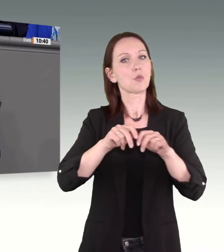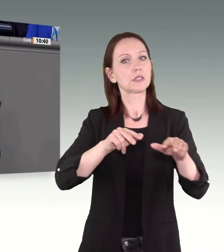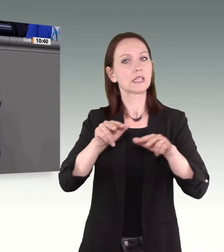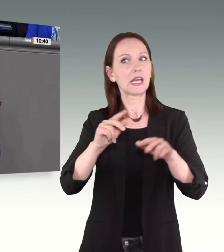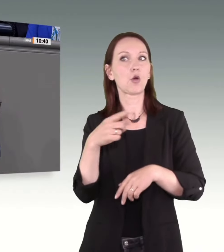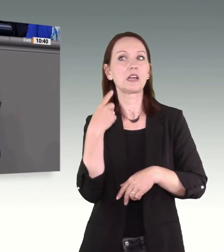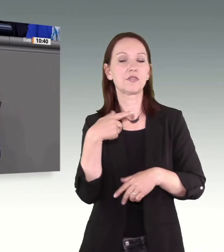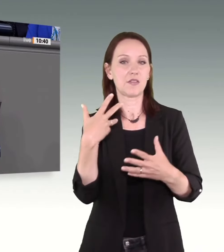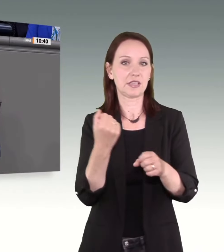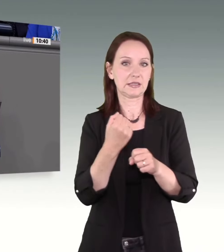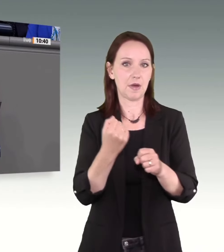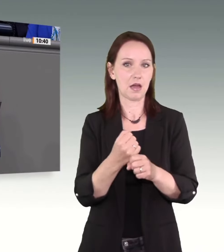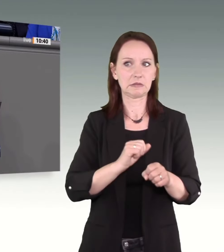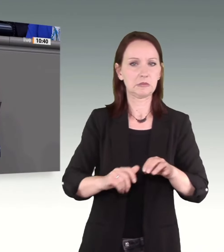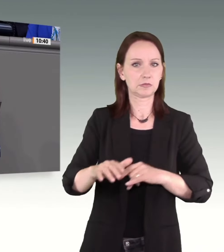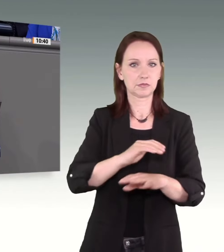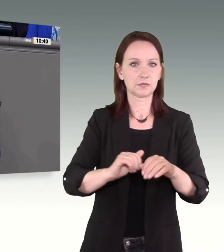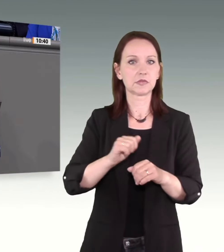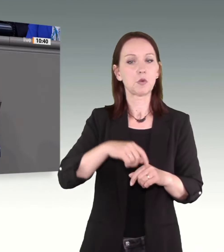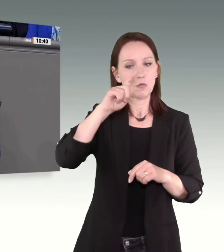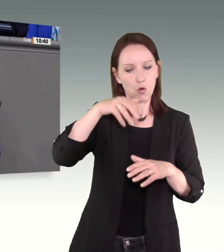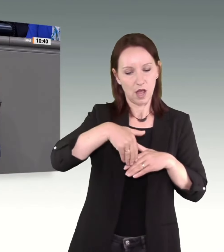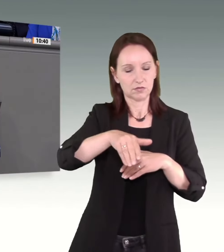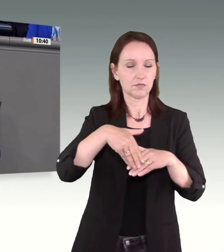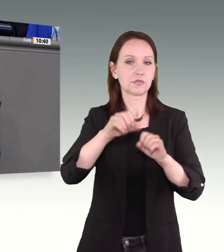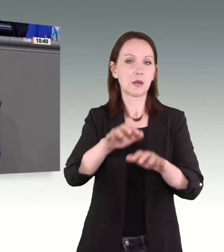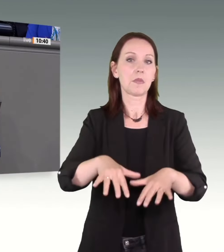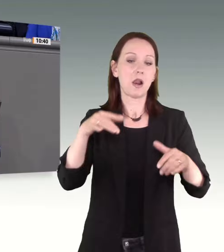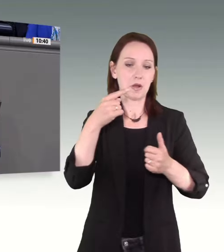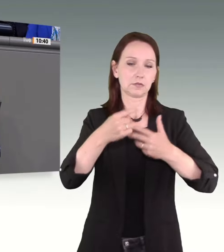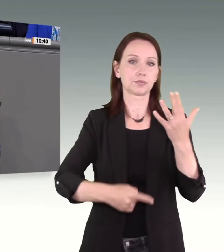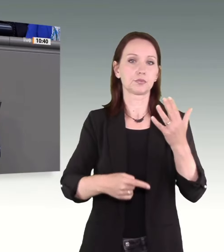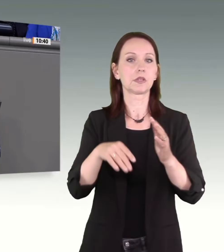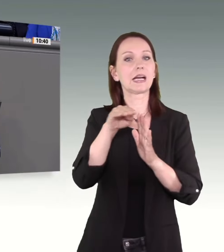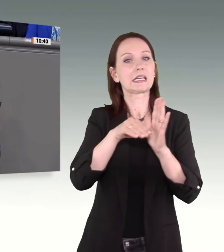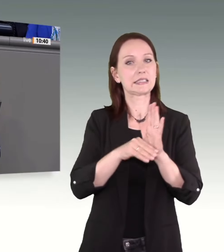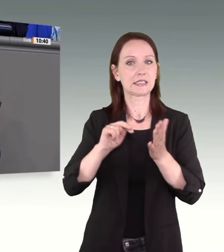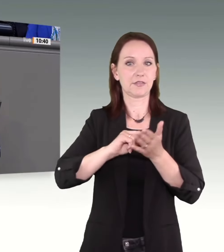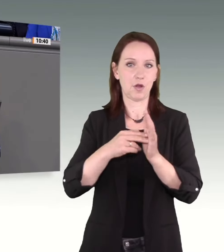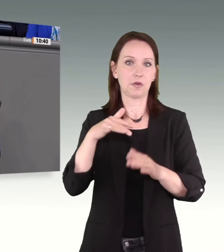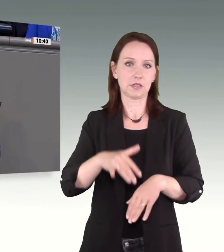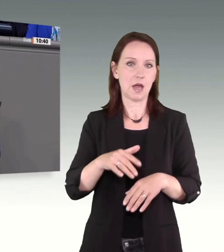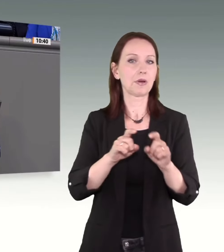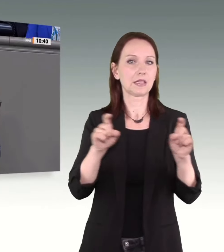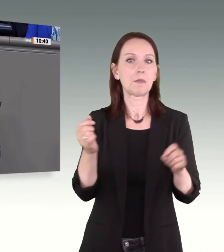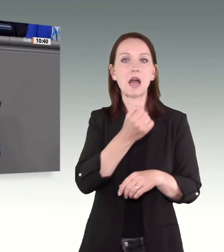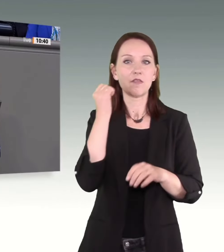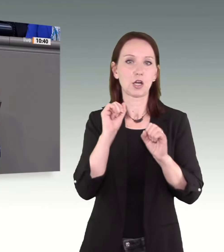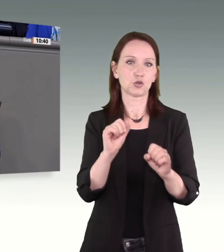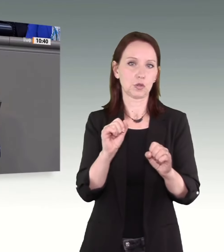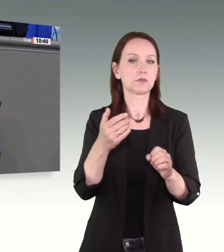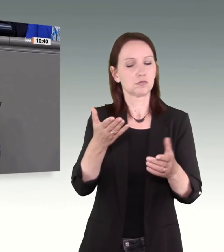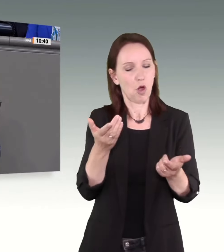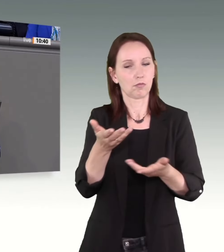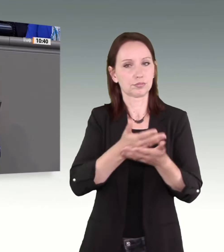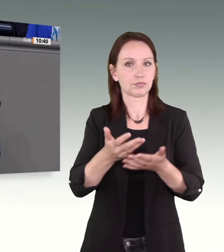relativ viele Gesetzesvorhaben, die wir in den nächsten Monaten hier im Parlament im Bereich Gewaltschutz noch debattieren werden. Und dann werden wir ja sehen, ob